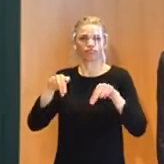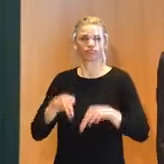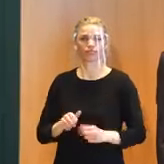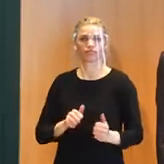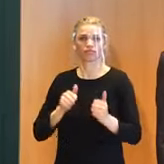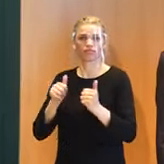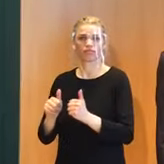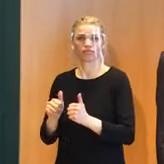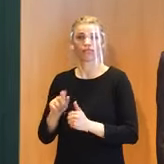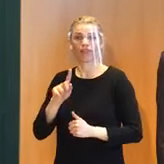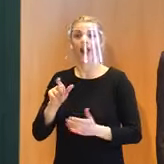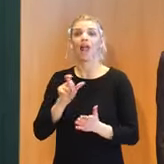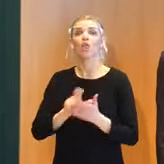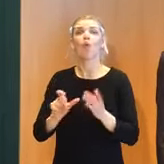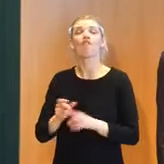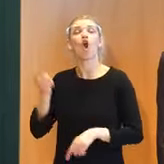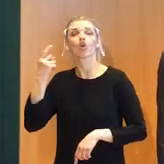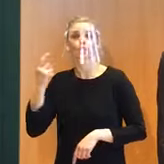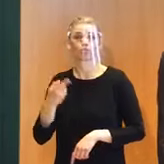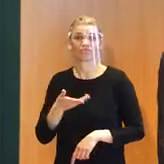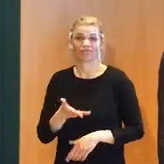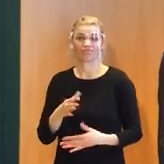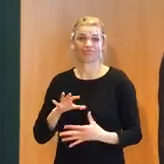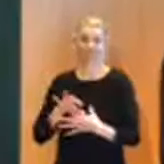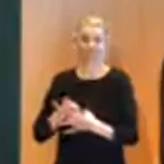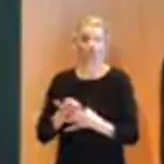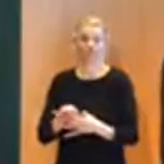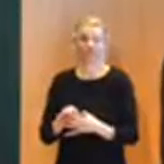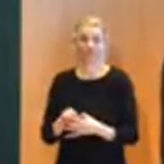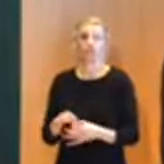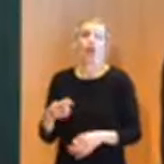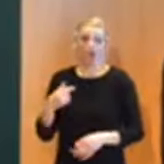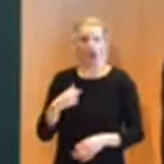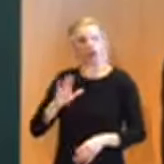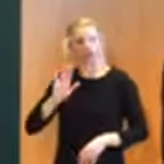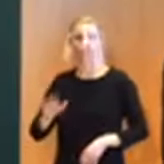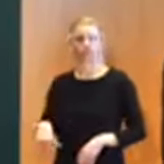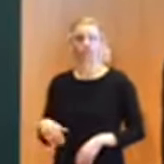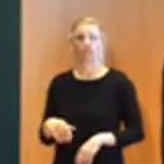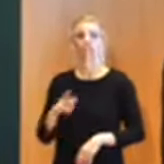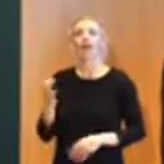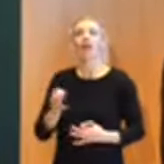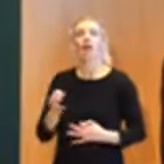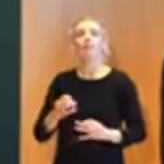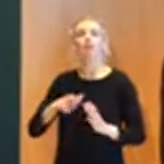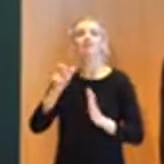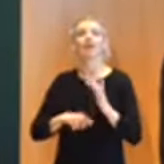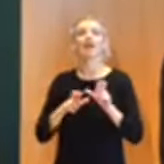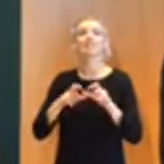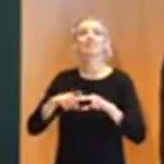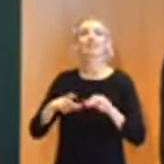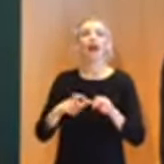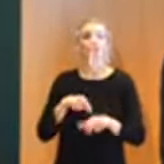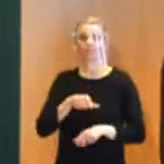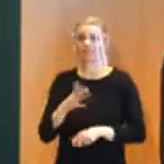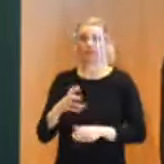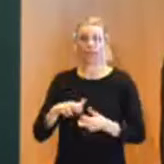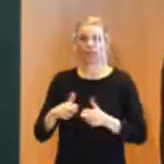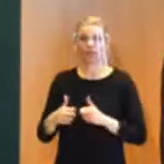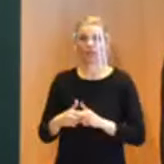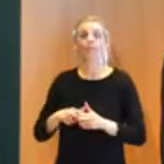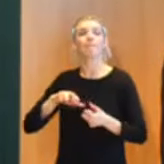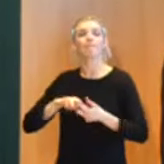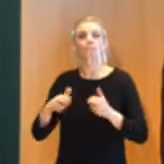neexistuje žiaden racionálny dôvod. Problém totiž nie sú nominanti strany SAS. Problém je Igor